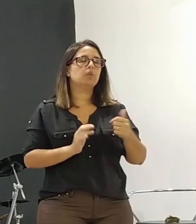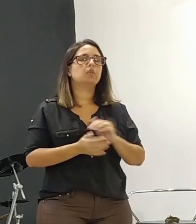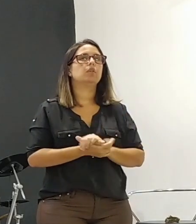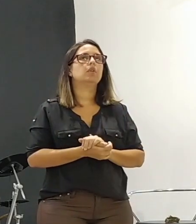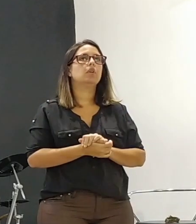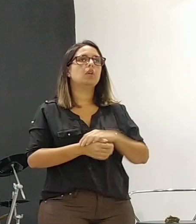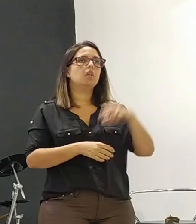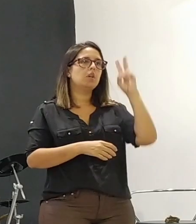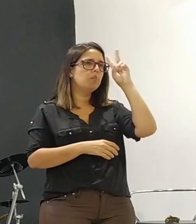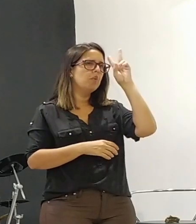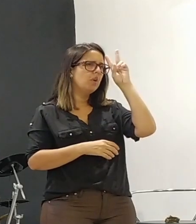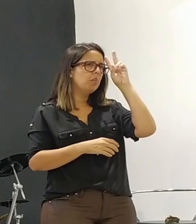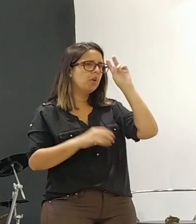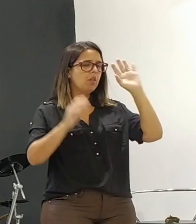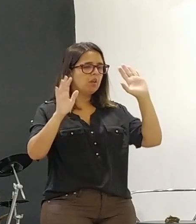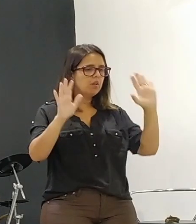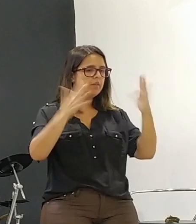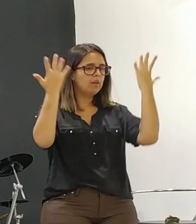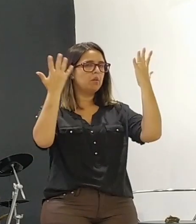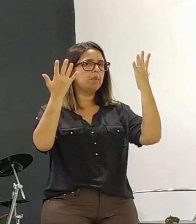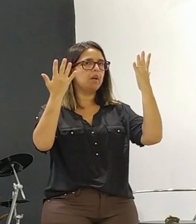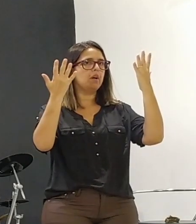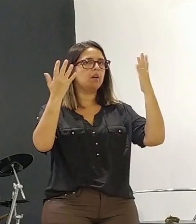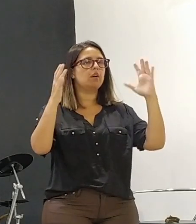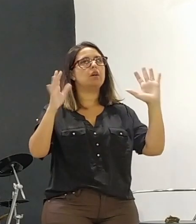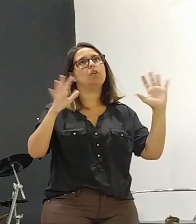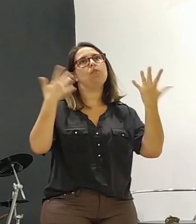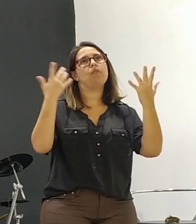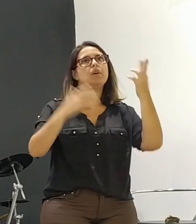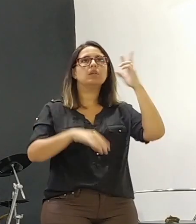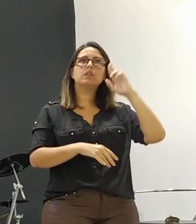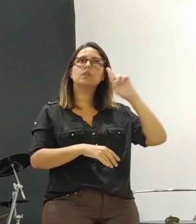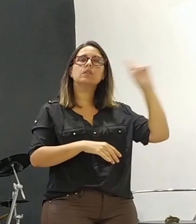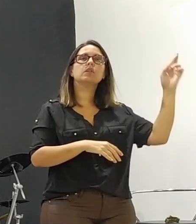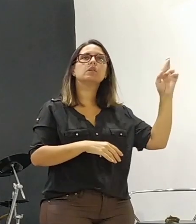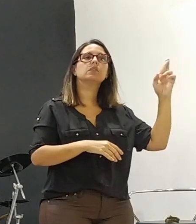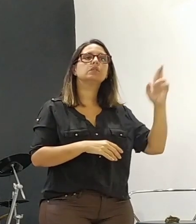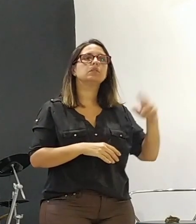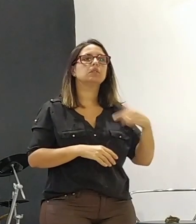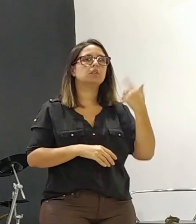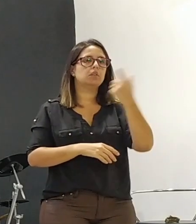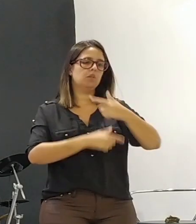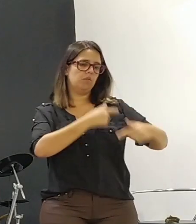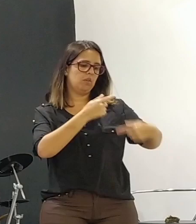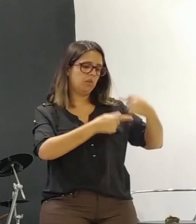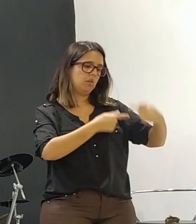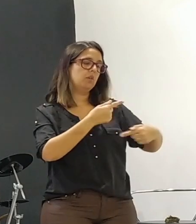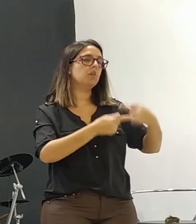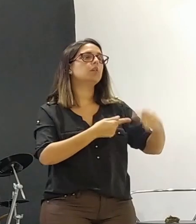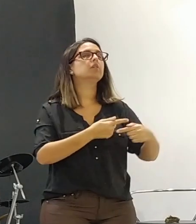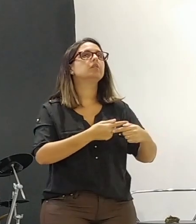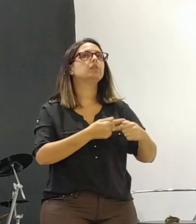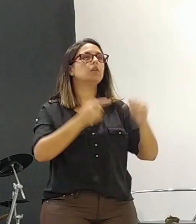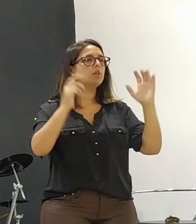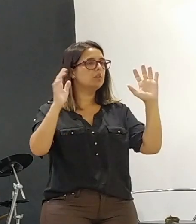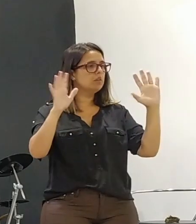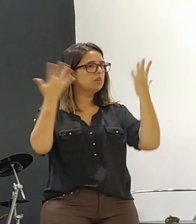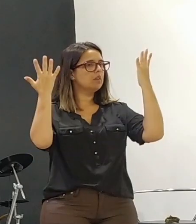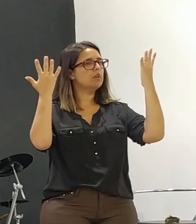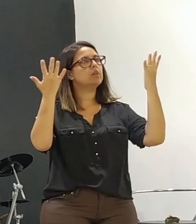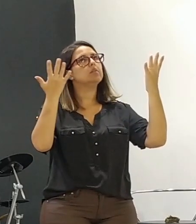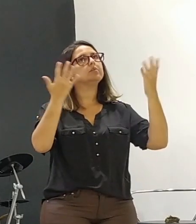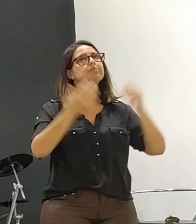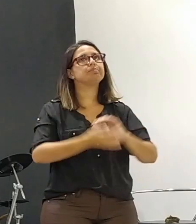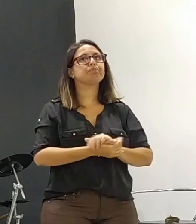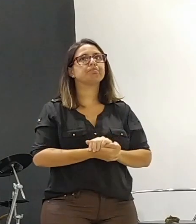e celebrá-lo-eis por festa ao Senhor. Nas vossas gerações o celebrareis